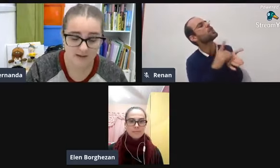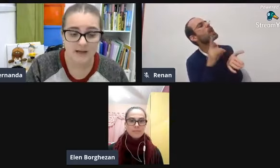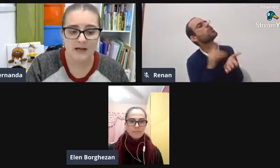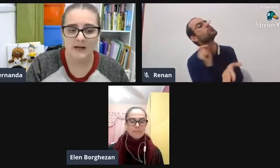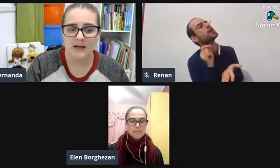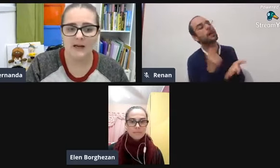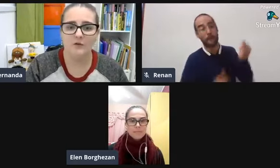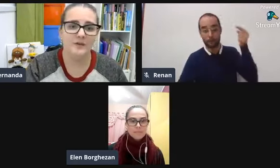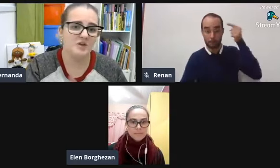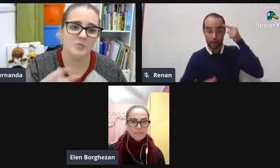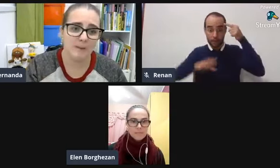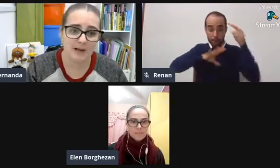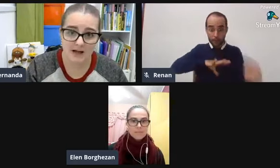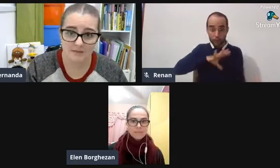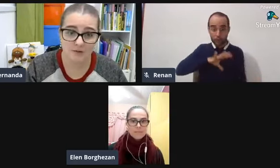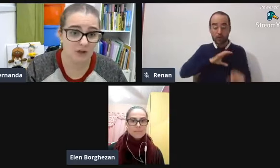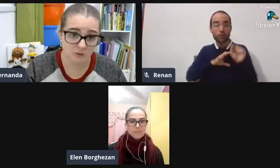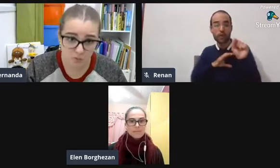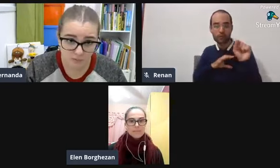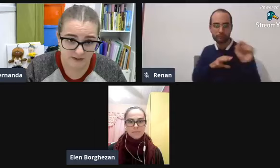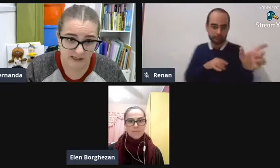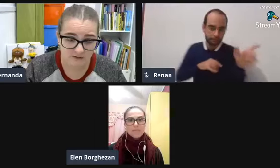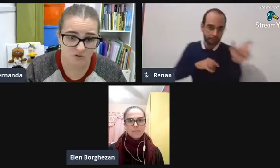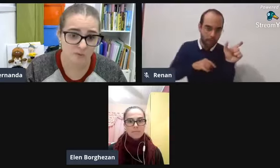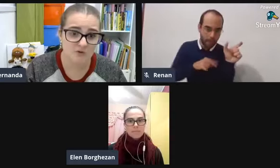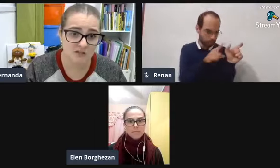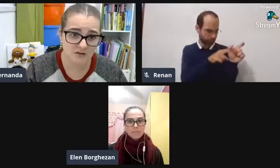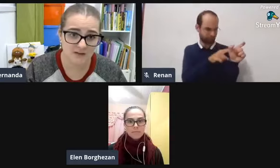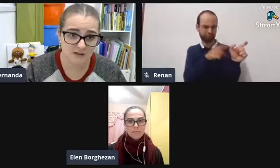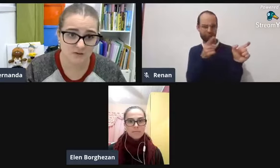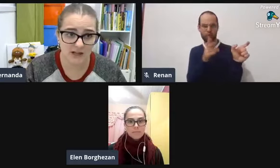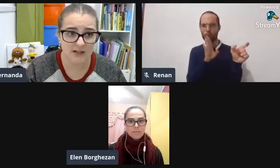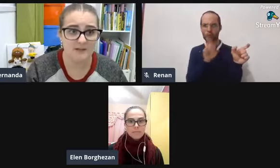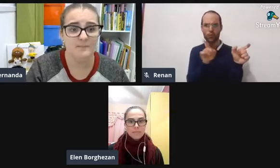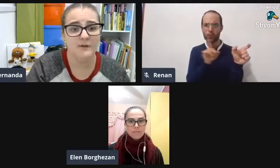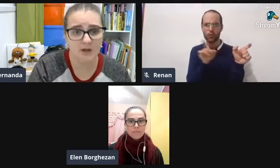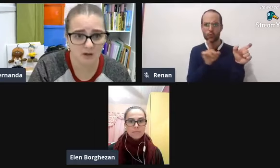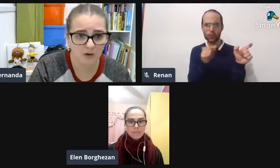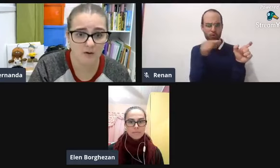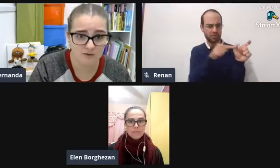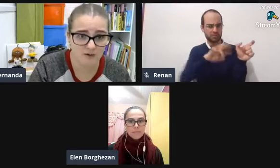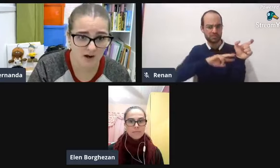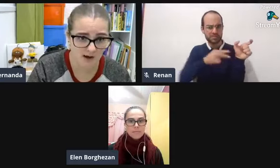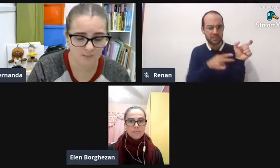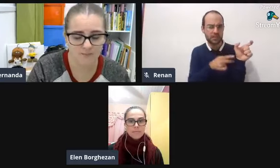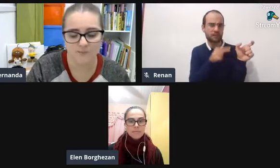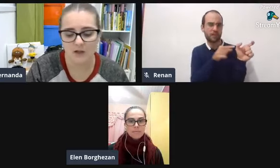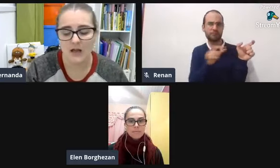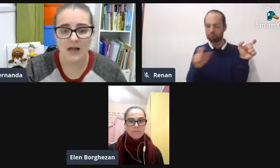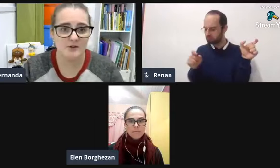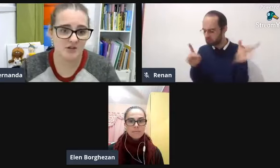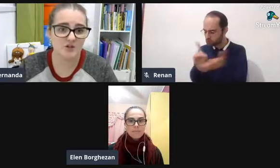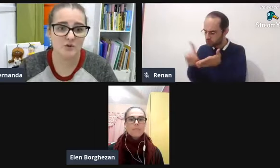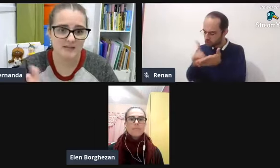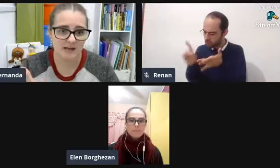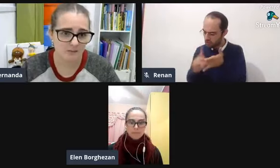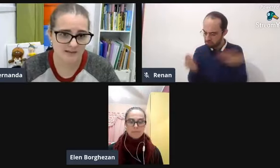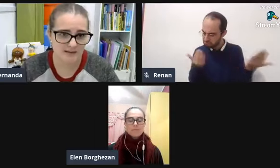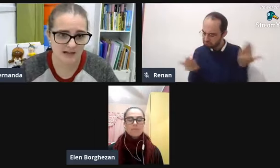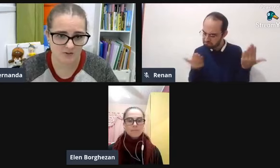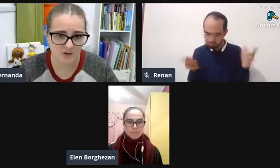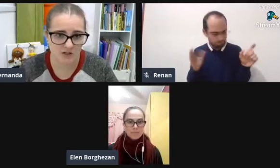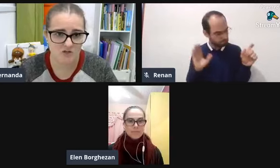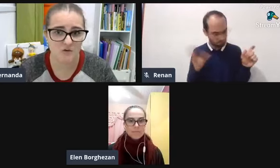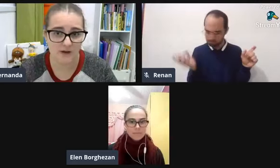portuguesa. Eu vejo uma palavra, eu tenho dúvida sobre o significado dela, eu recorro ao dicionário. A gente que usa